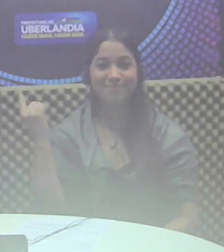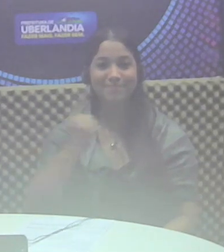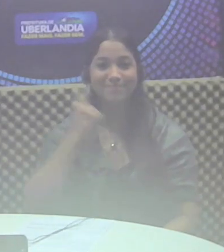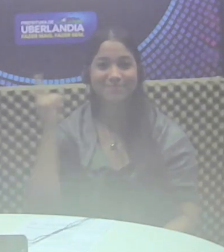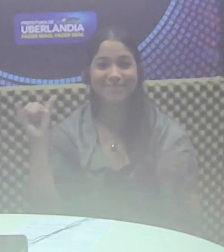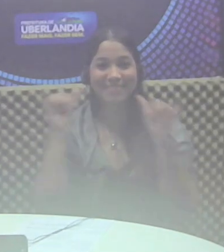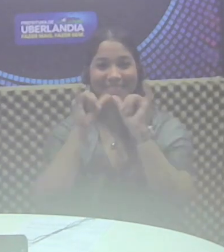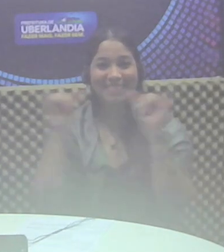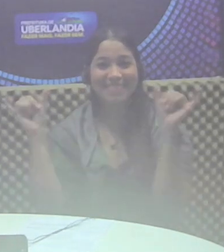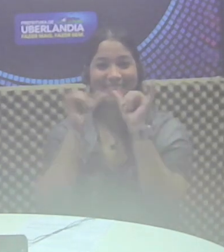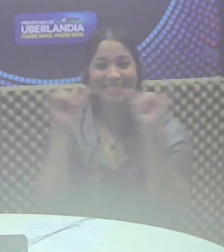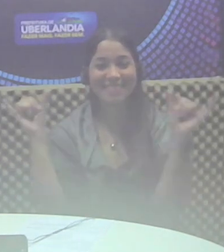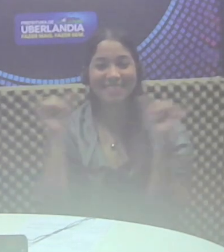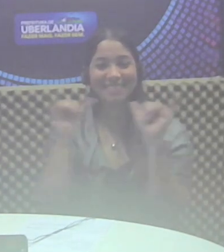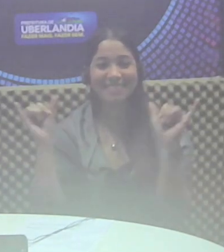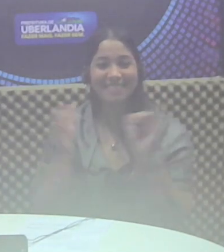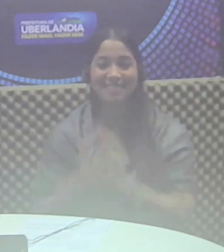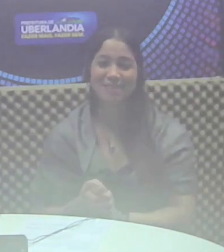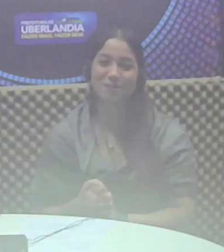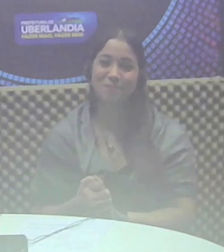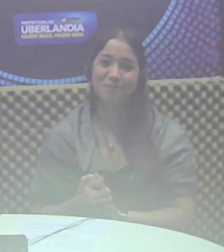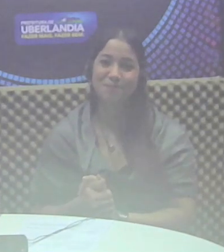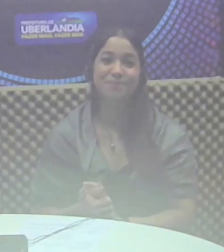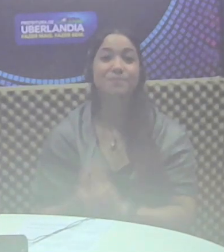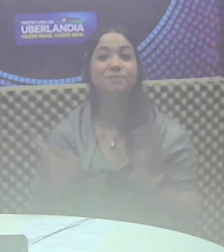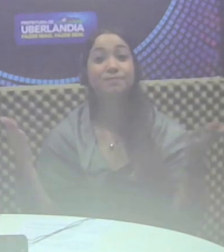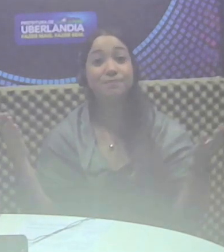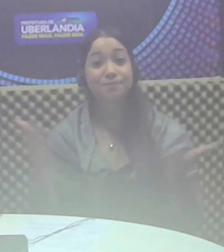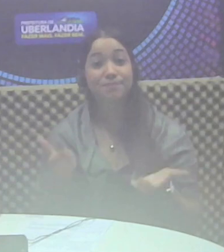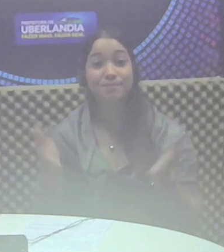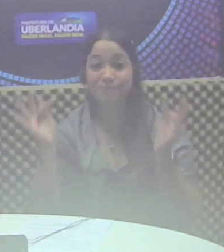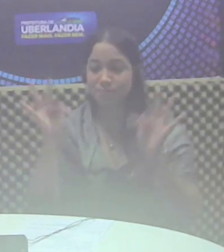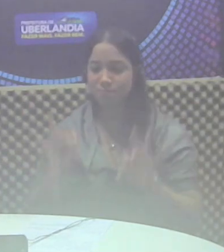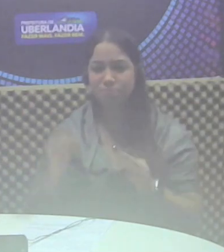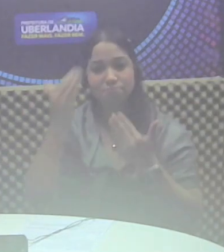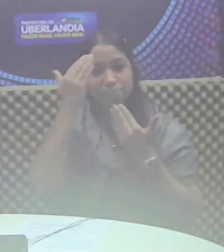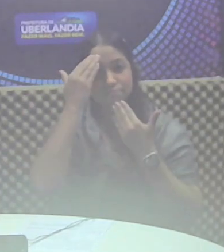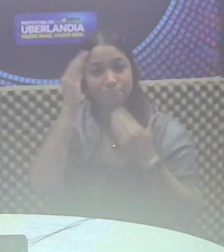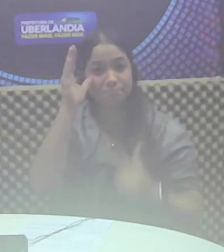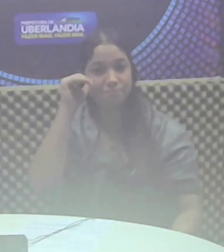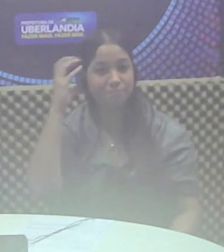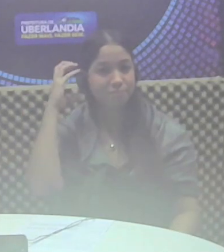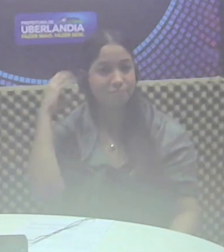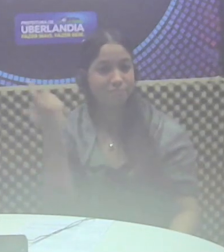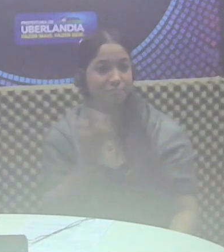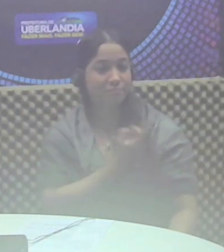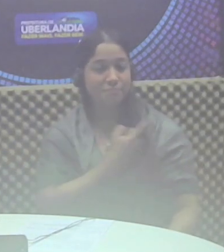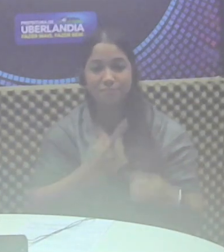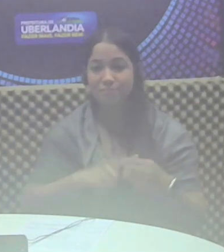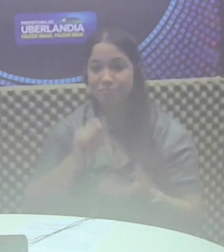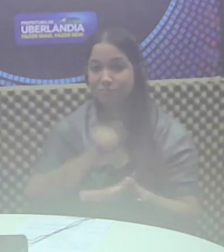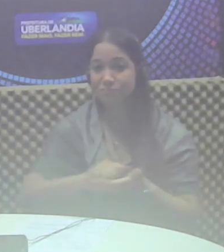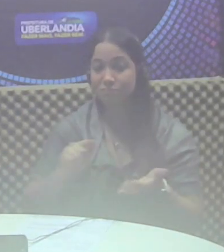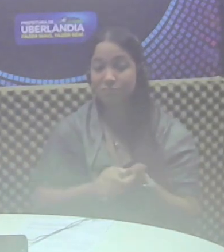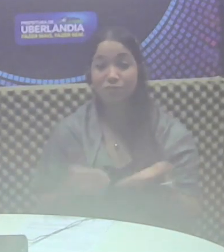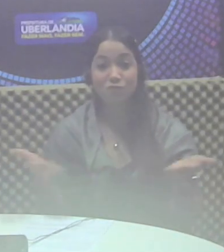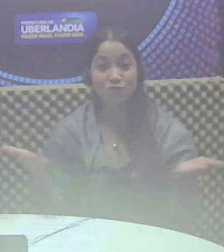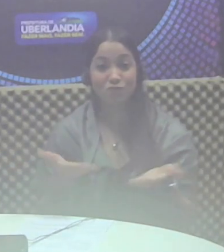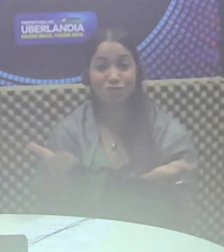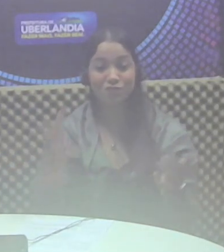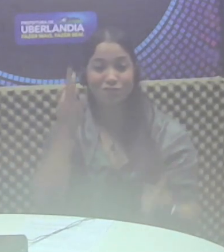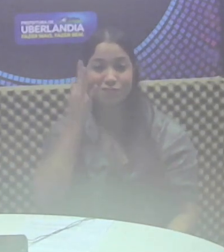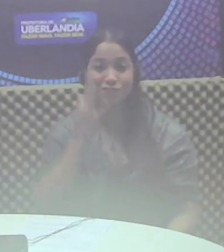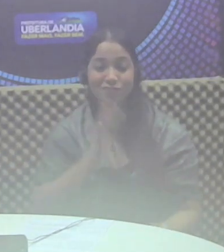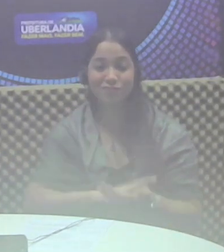Giro de Notícias a edição de hoje fica por aqui rádio nossa cidade jornalista responsável pela edição